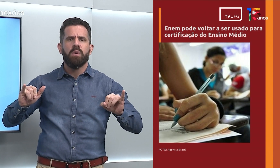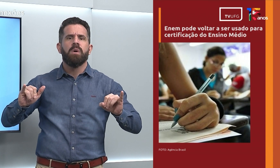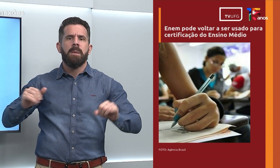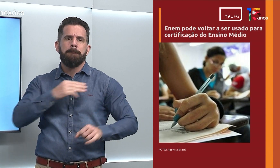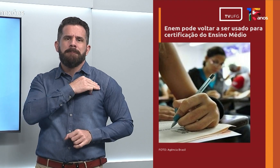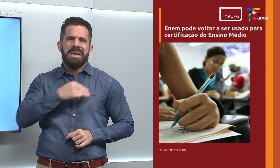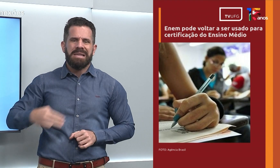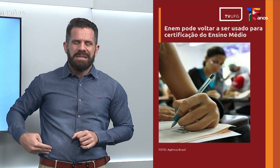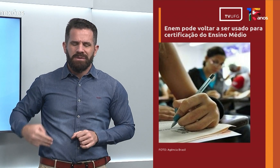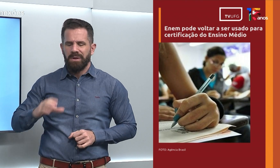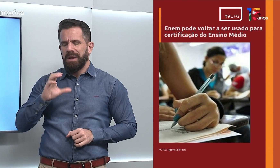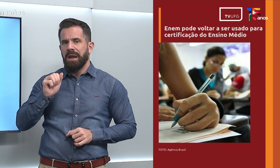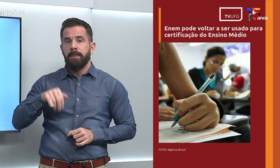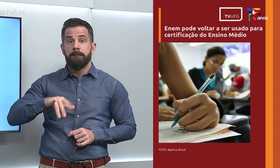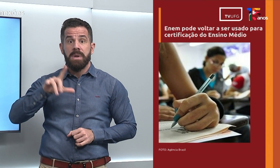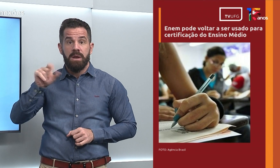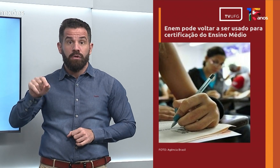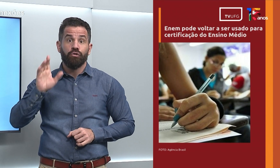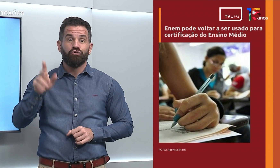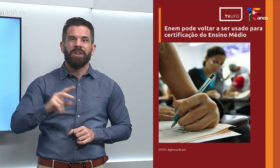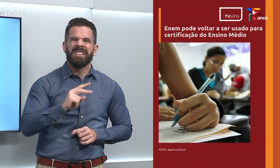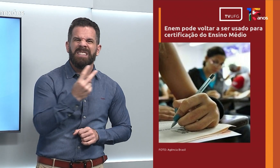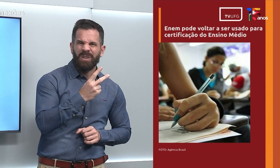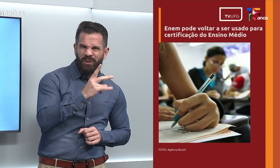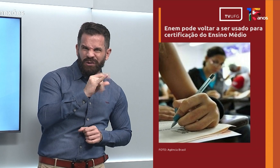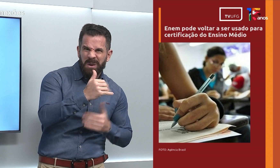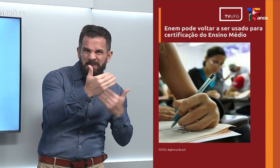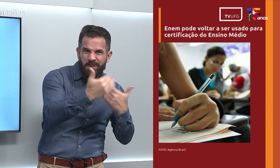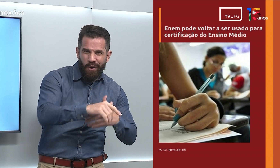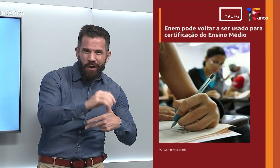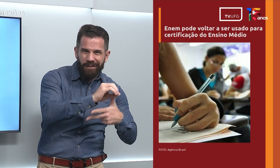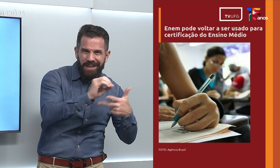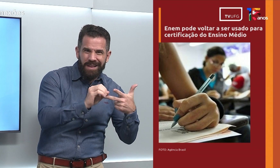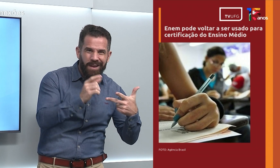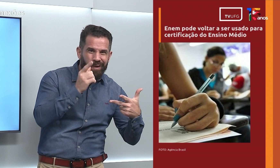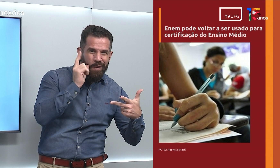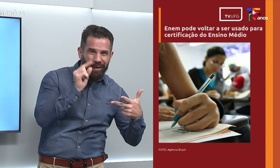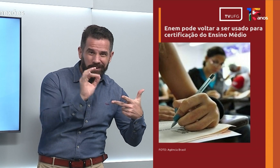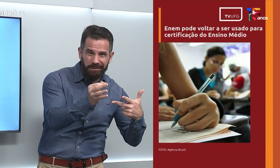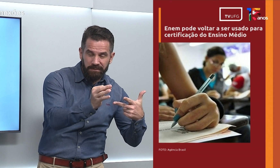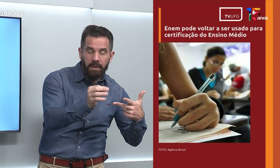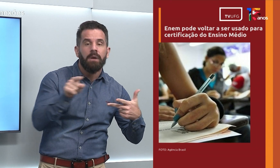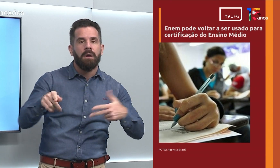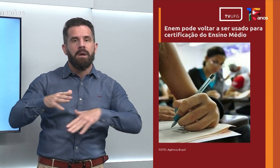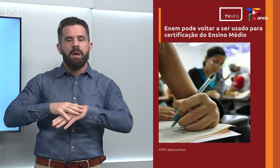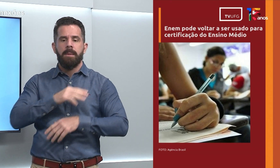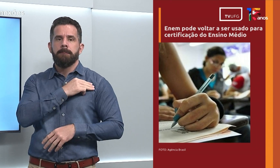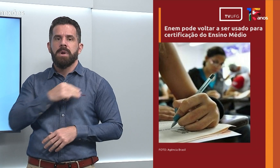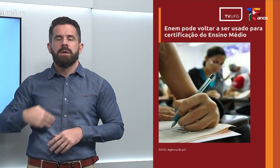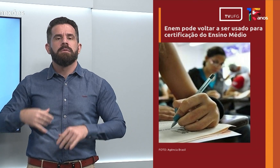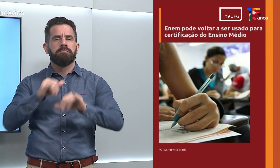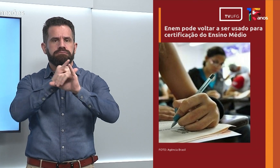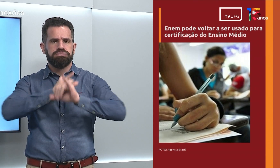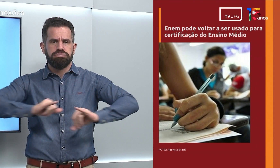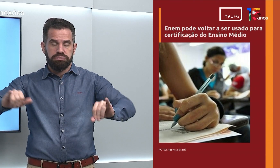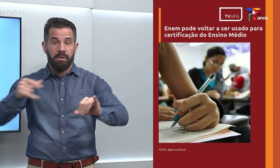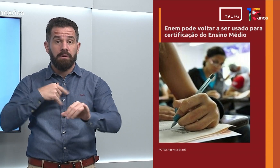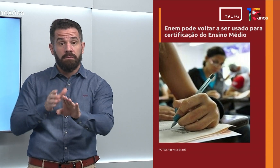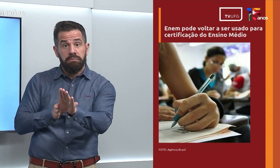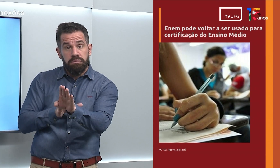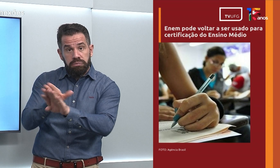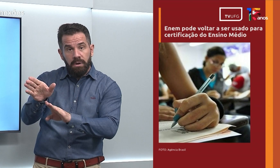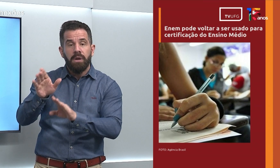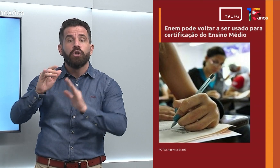da realização do segundo dia de provas. O ministro explicou que a recomendação foi feita ao Instituto Nacional